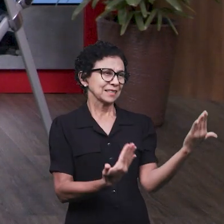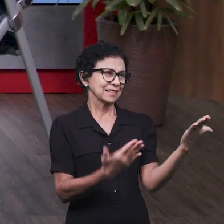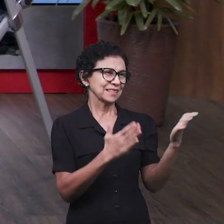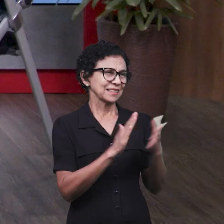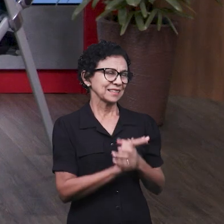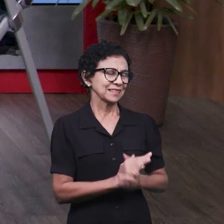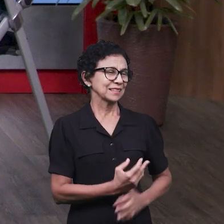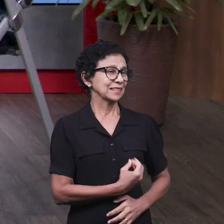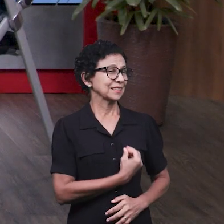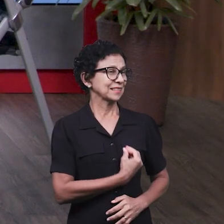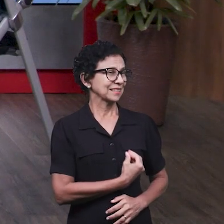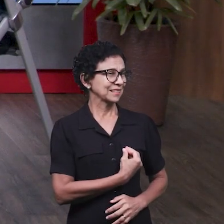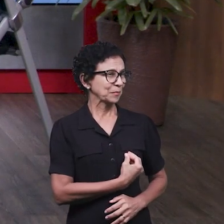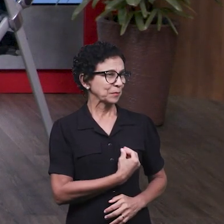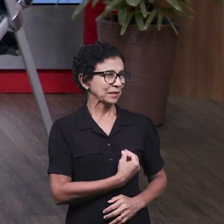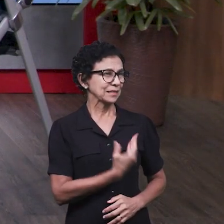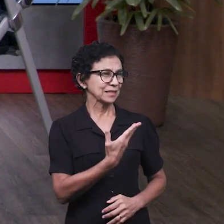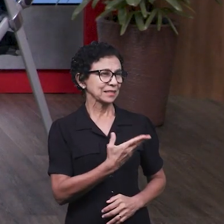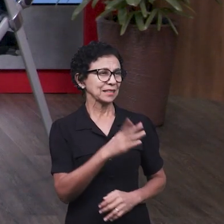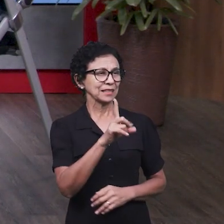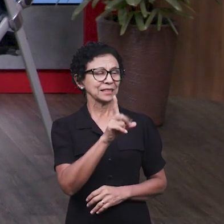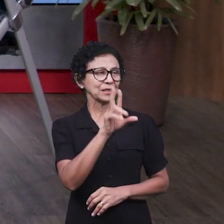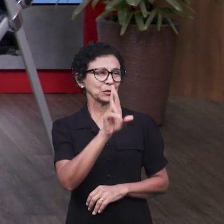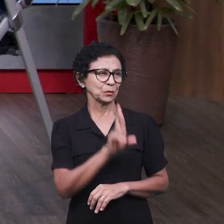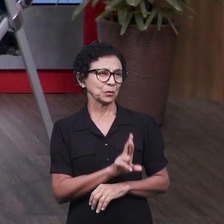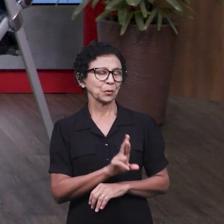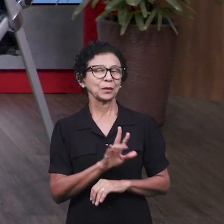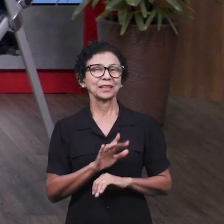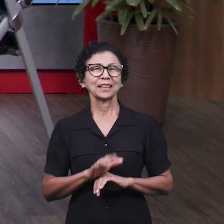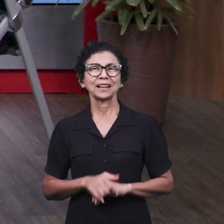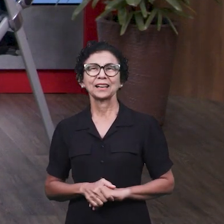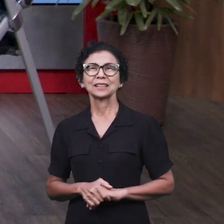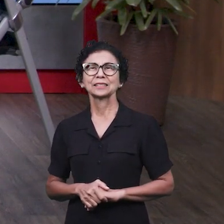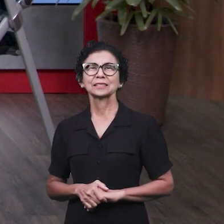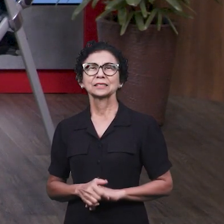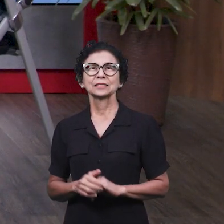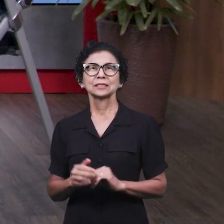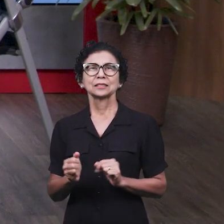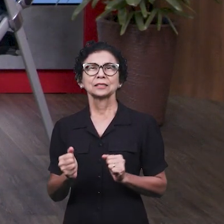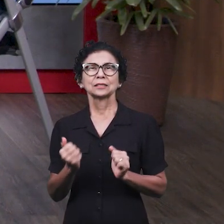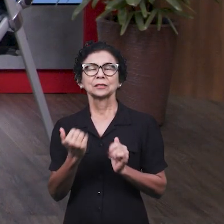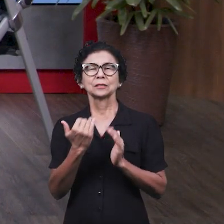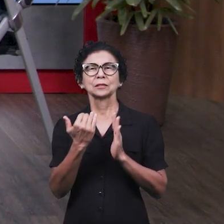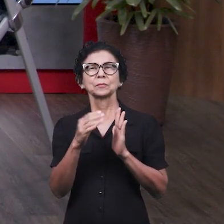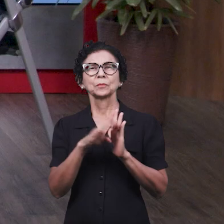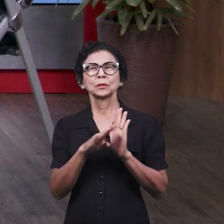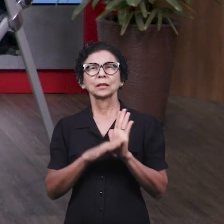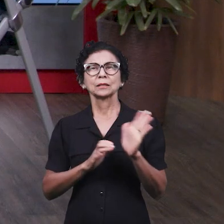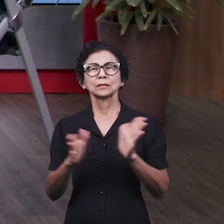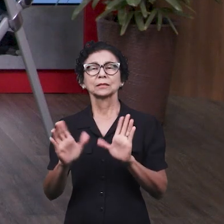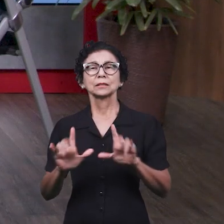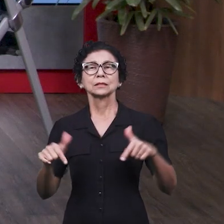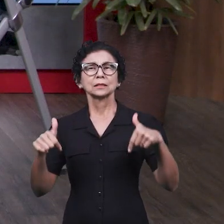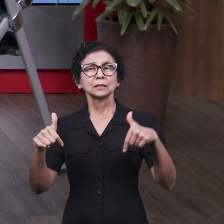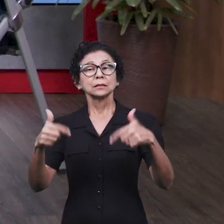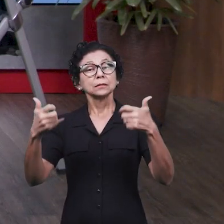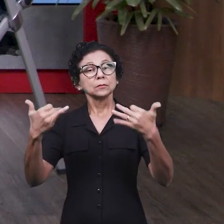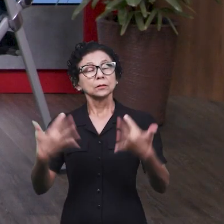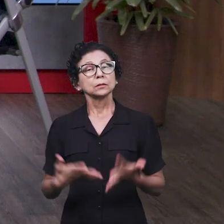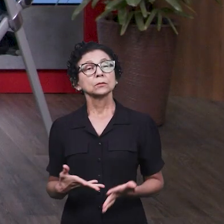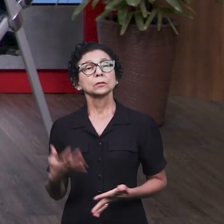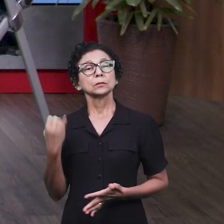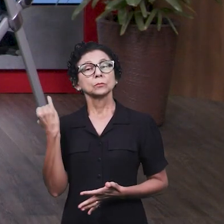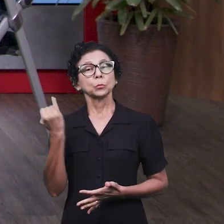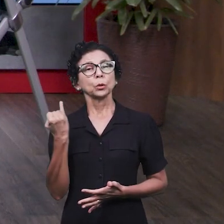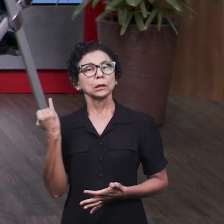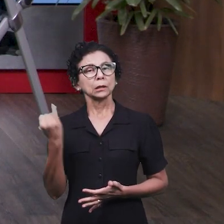gentil participação da doutora Raquel neste programa de Acessibilidade em Ação, trazendo esses esclarecimentos úteis